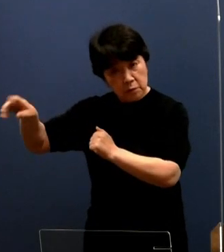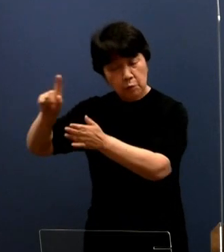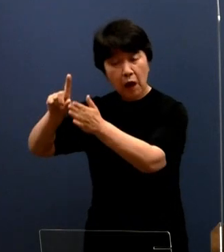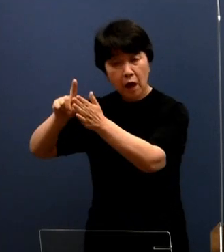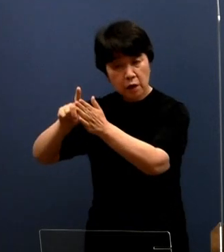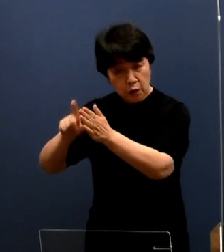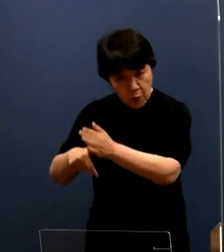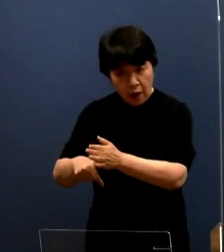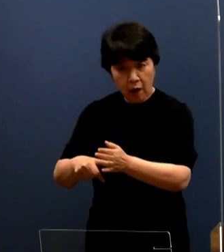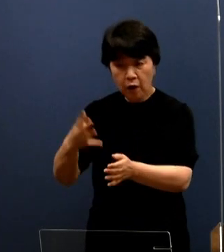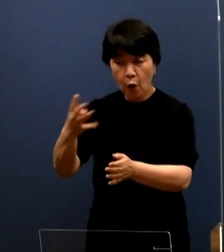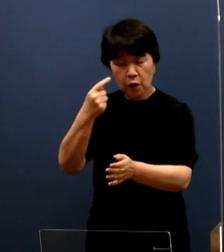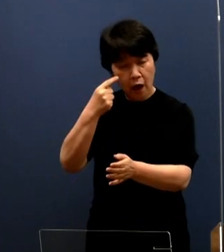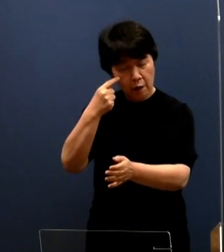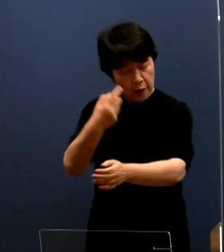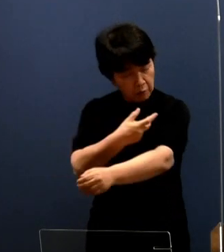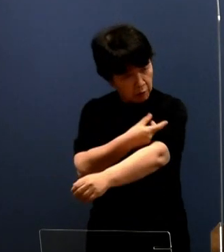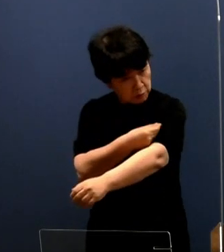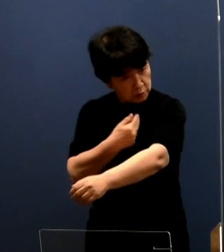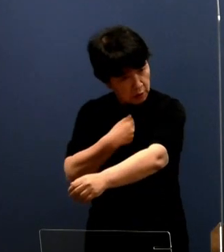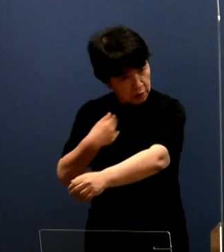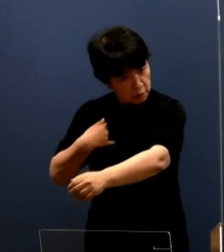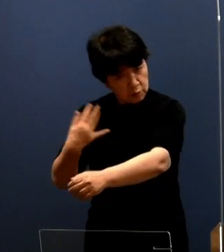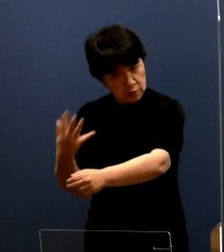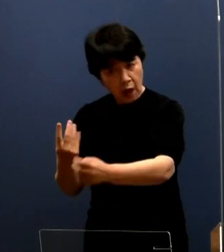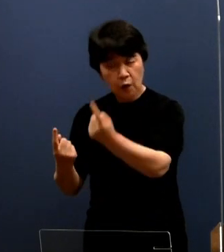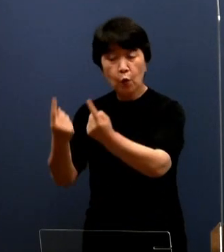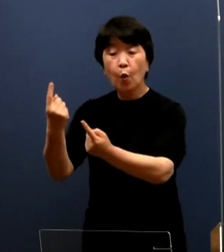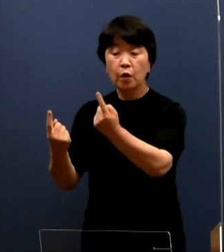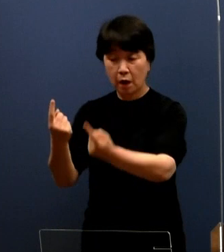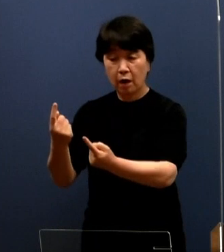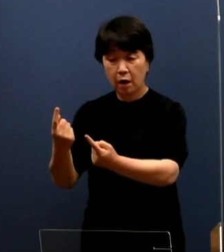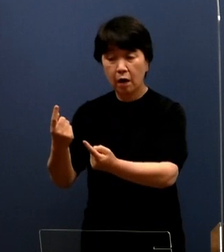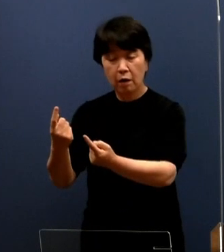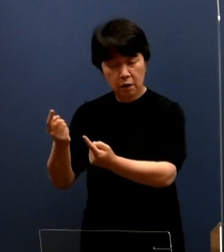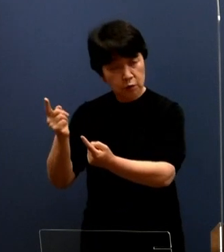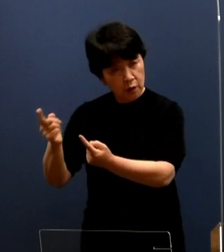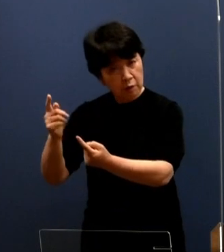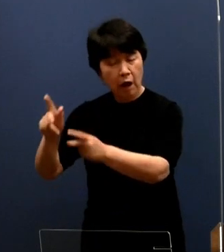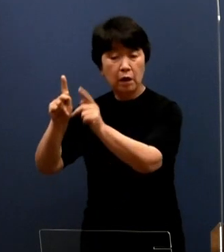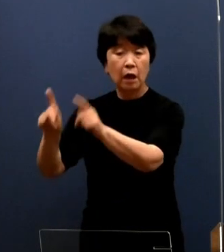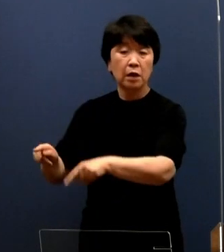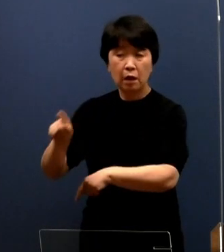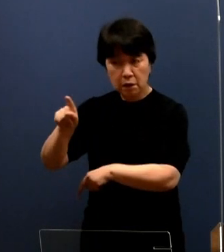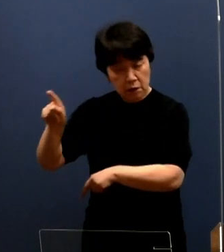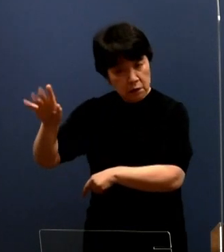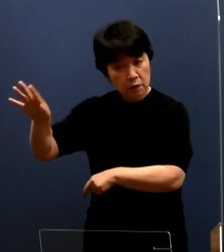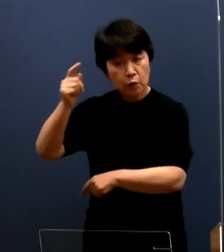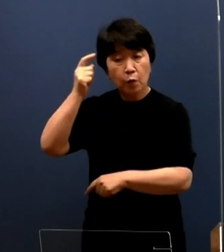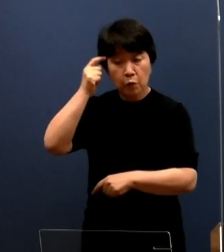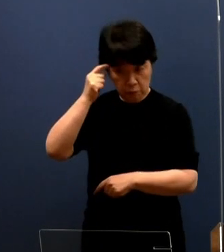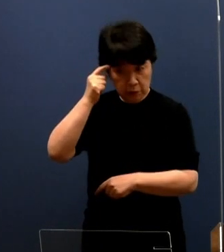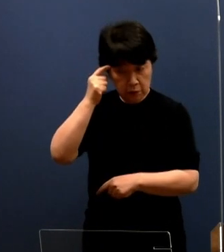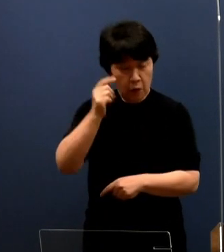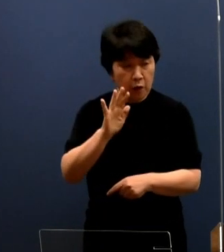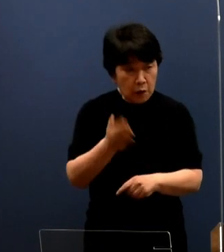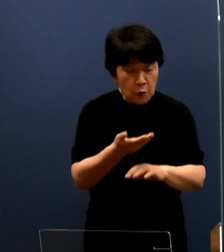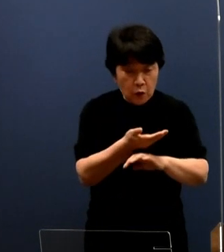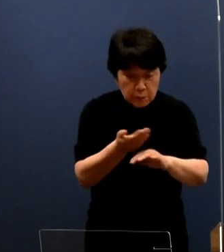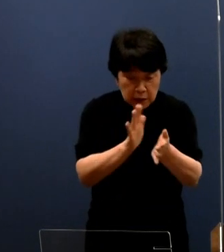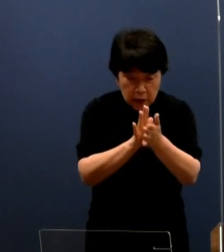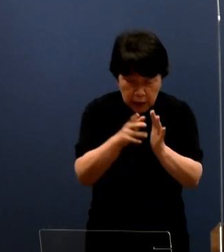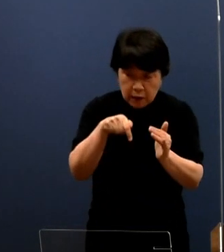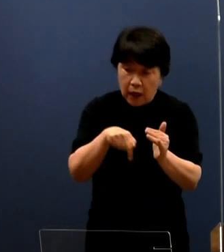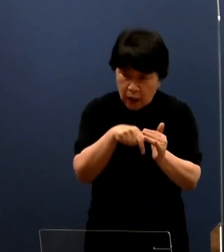そんなことができるのか、あのその円滑にできるかどうかというのは一つの課題でしょうね。まあ、県内はあの物が届け